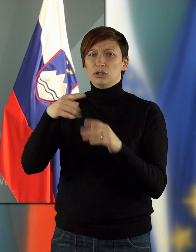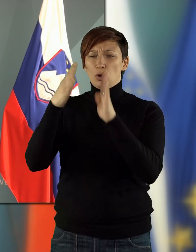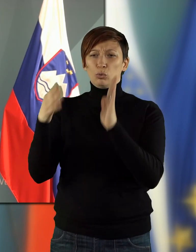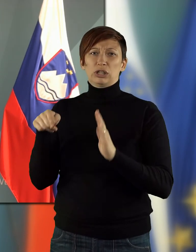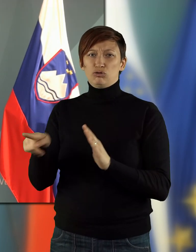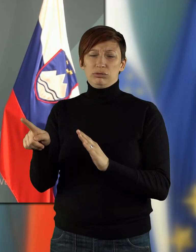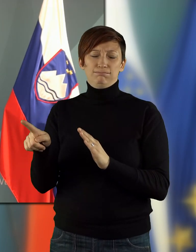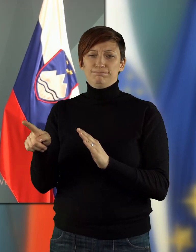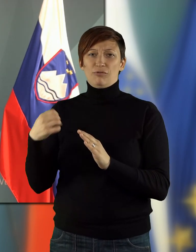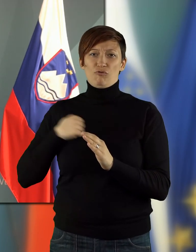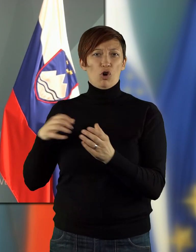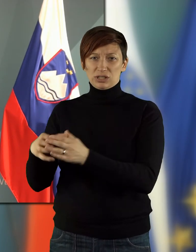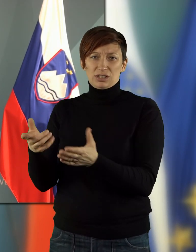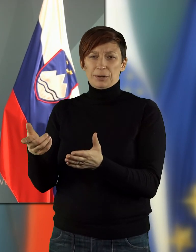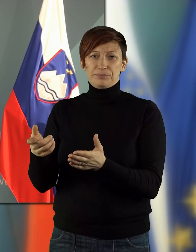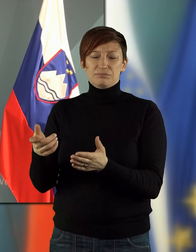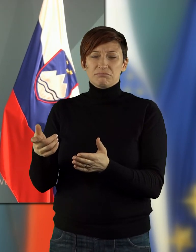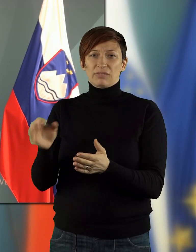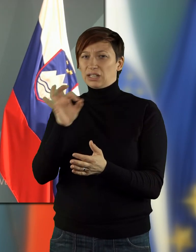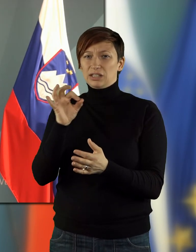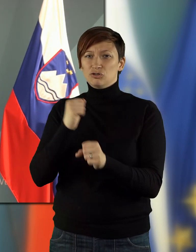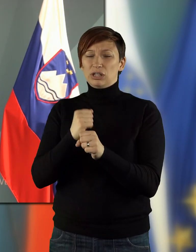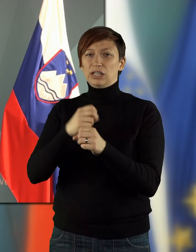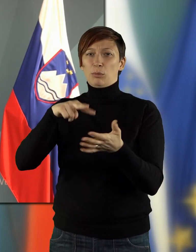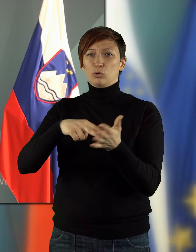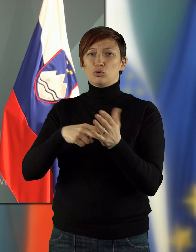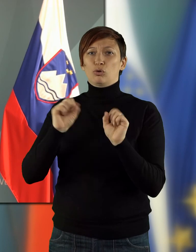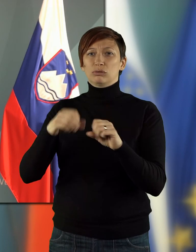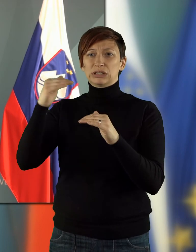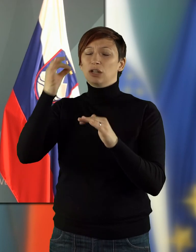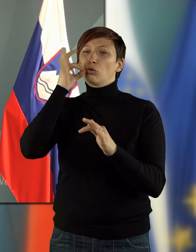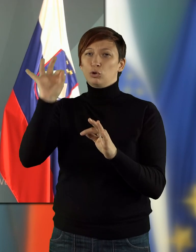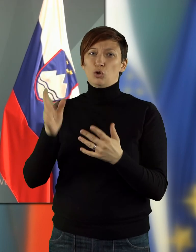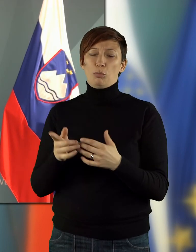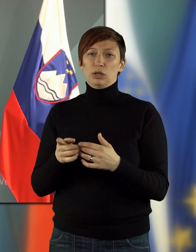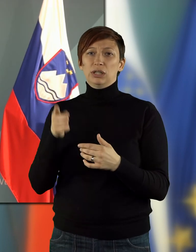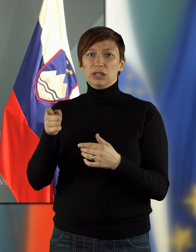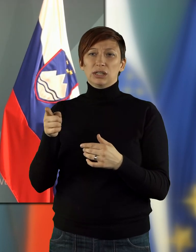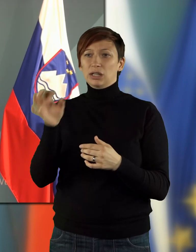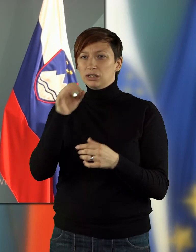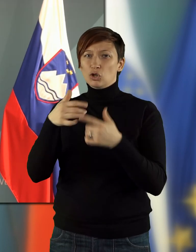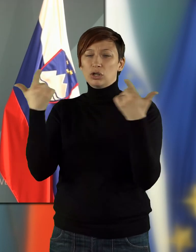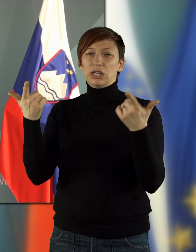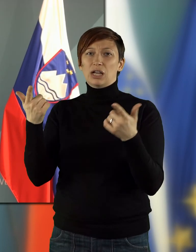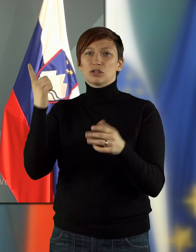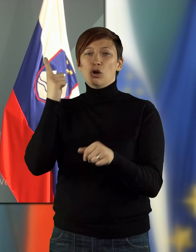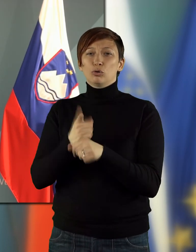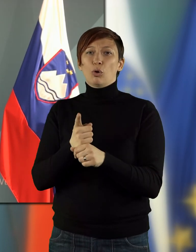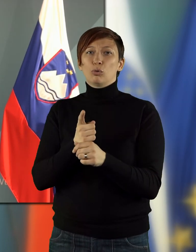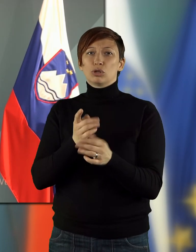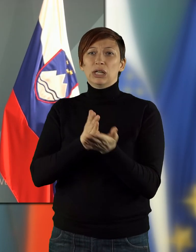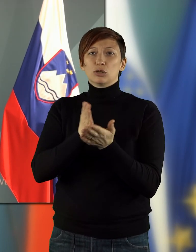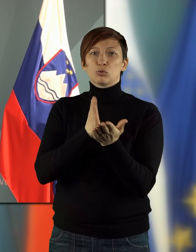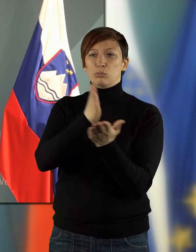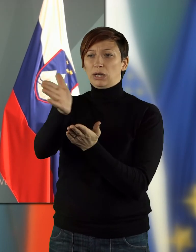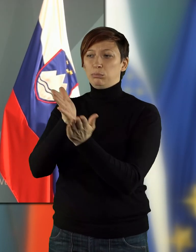zaposliti v hiši, ki pravzaprav ne dela po strokovnih standardih, ne dovolj, in kjer niso jasno